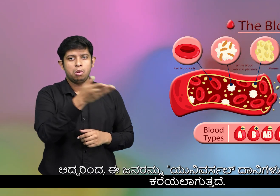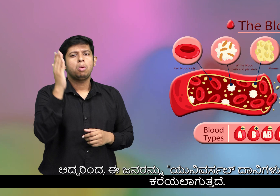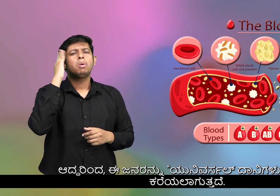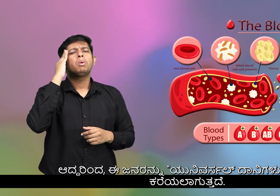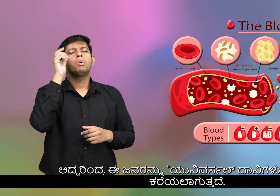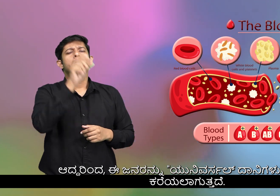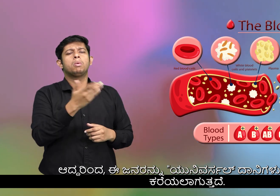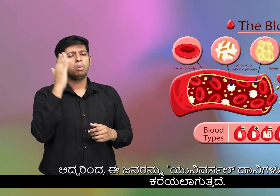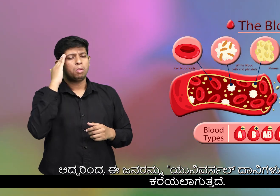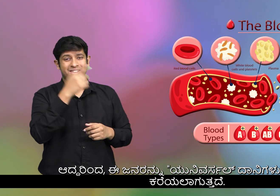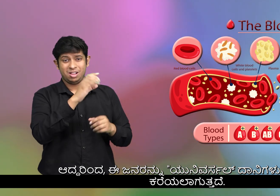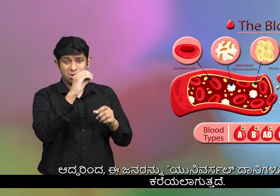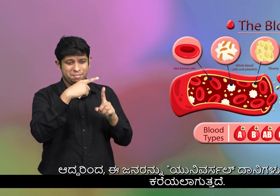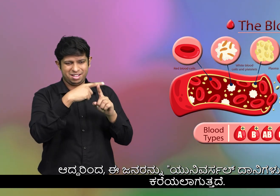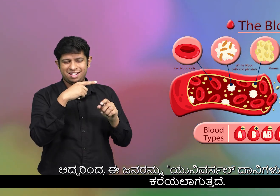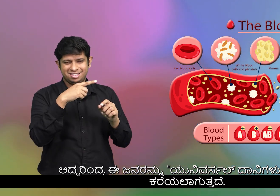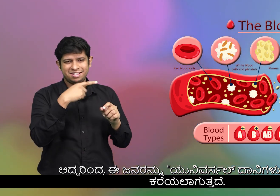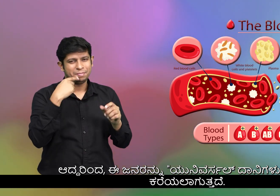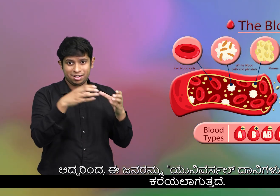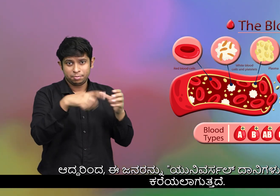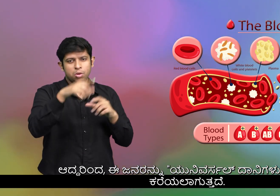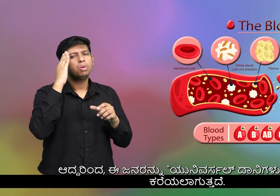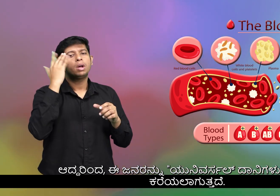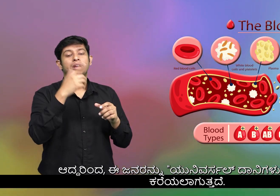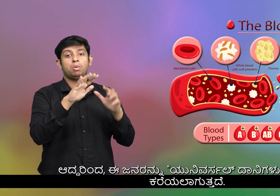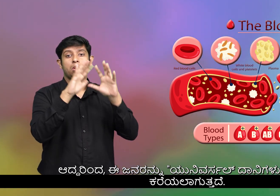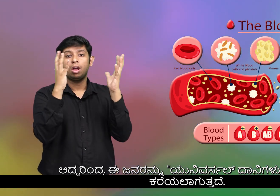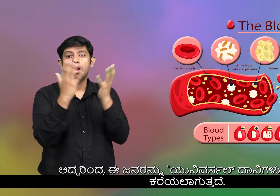ಆದ್ದರಿಂದ ಈ ಜನರನ್ನು ಯೂನಿವರ್ಸಲ್ ದಾನಿಗಳು ಎಂದು ಕರೆಯಲಾಗುತ್ತದೆ.